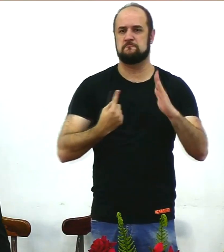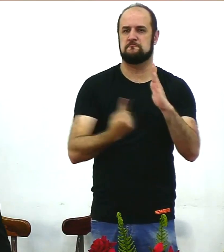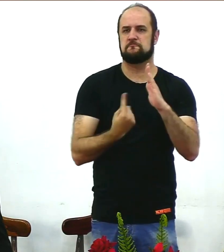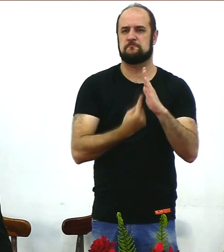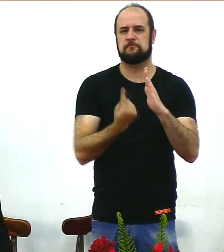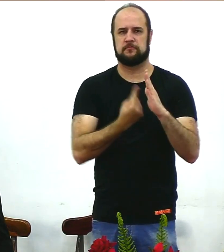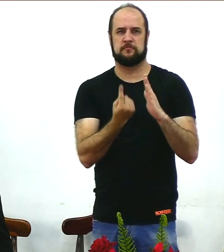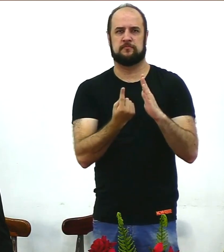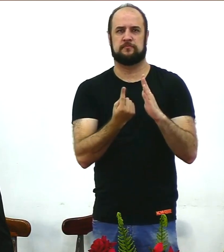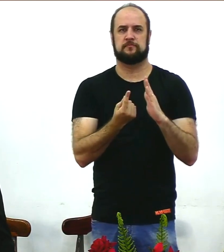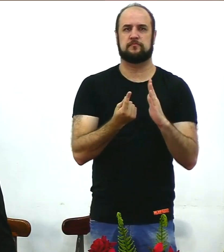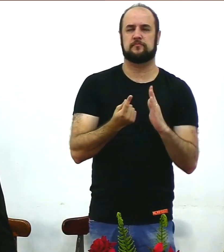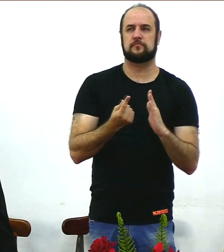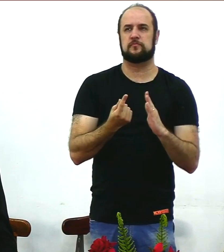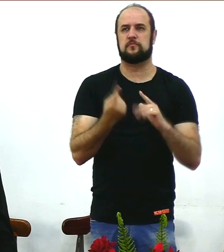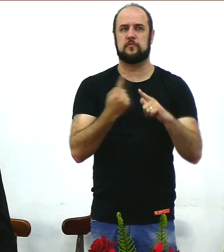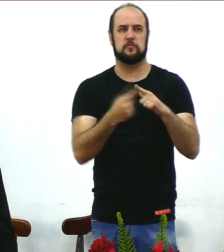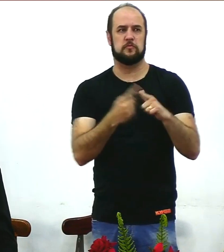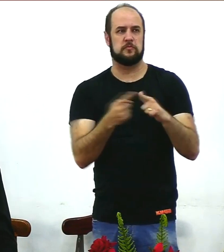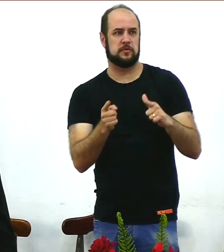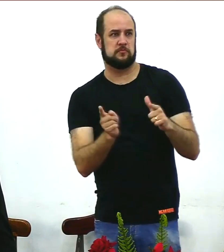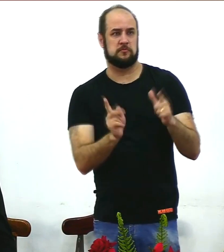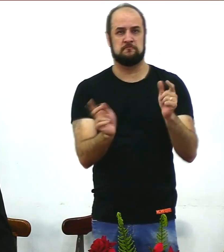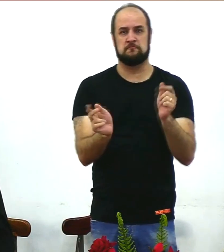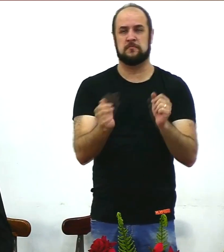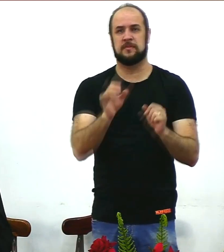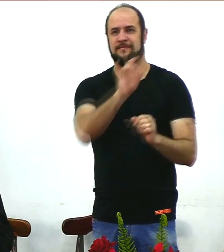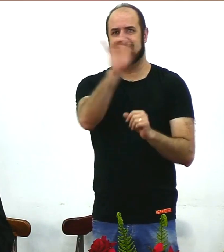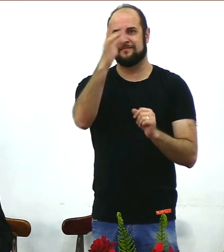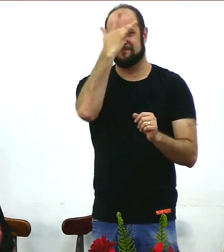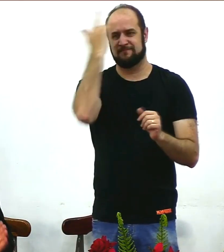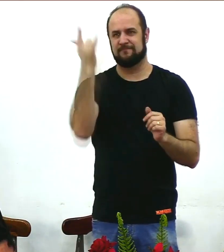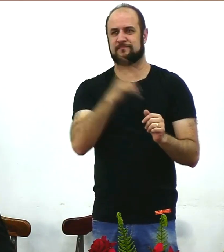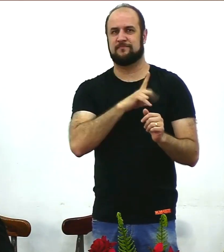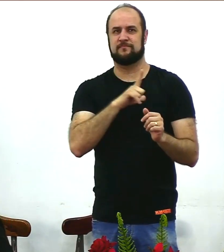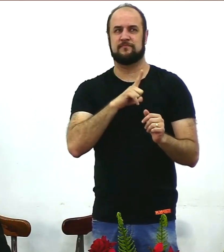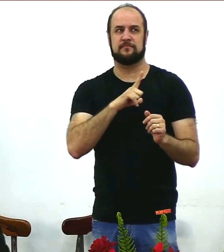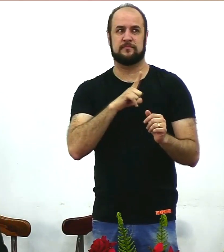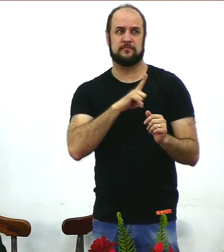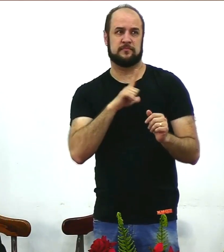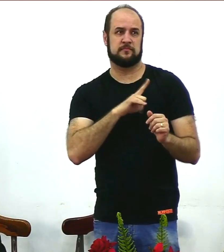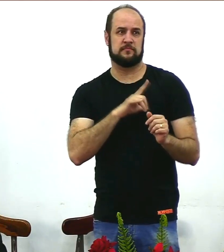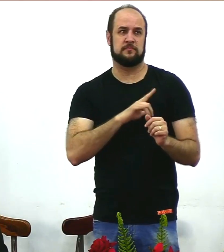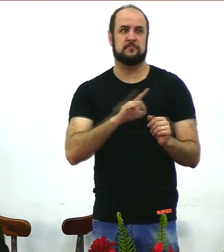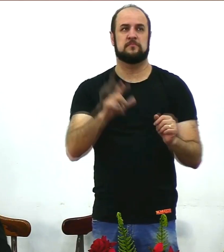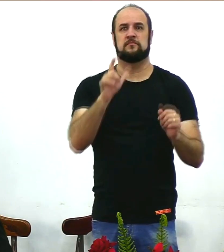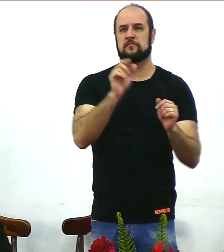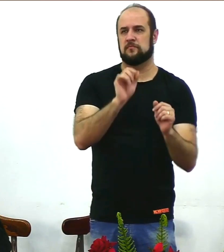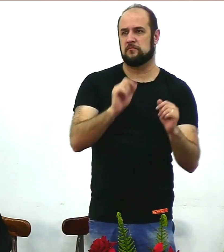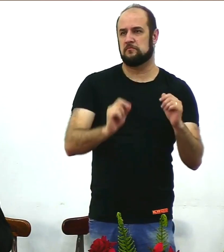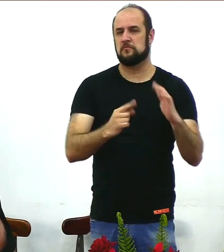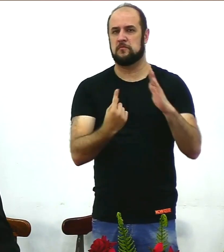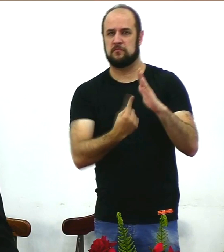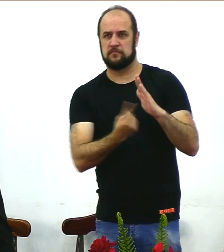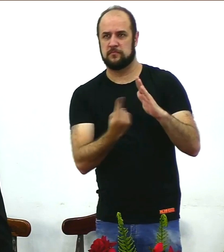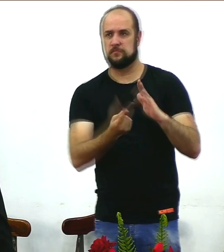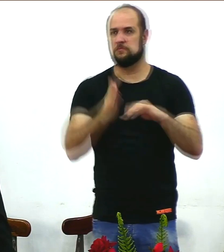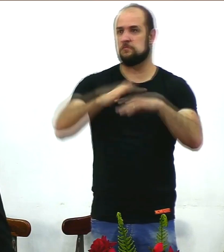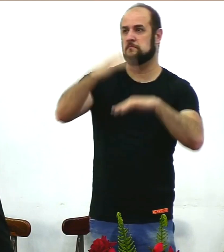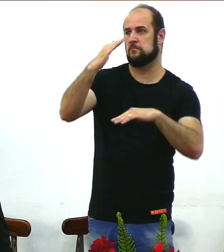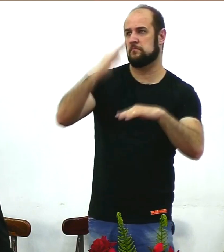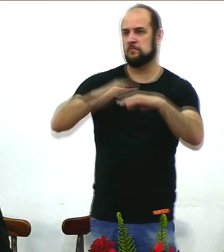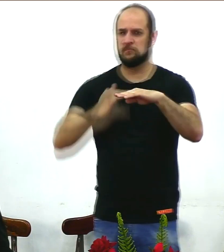as restrições? Cada um de nós tem as restrições que tem, uns mais, outros